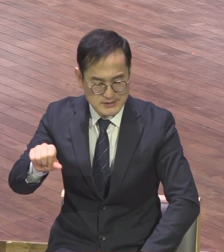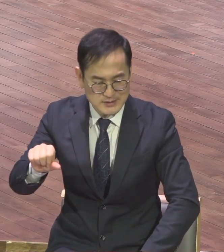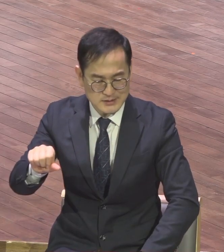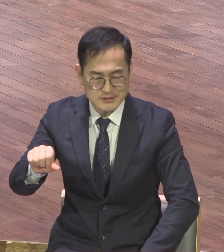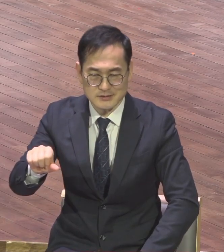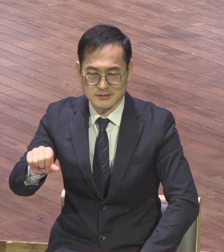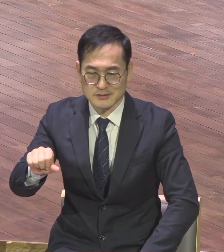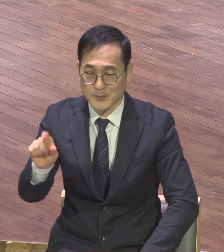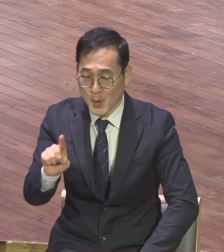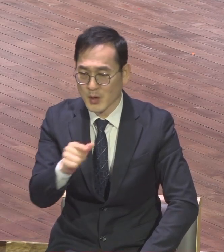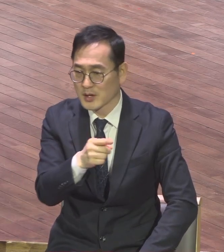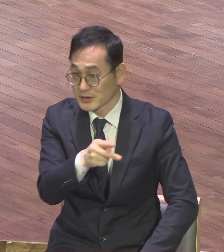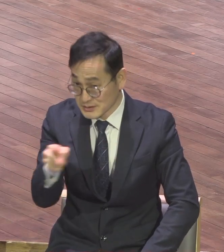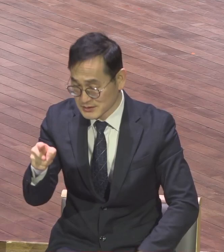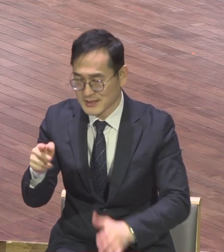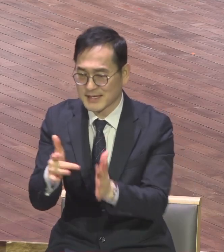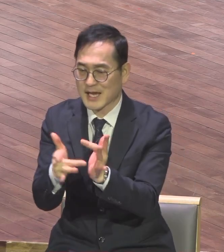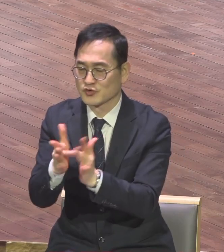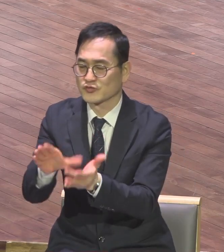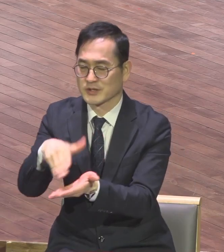주 예수 그리스도시니라.